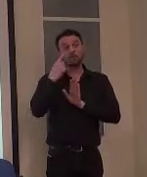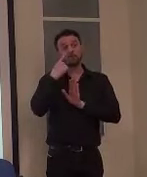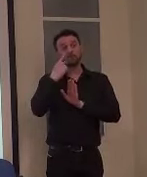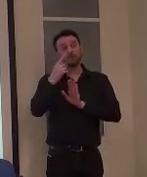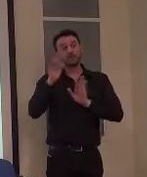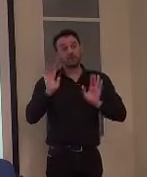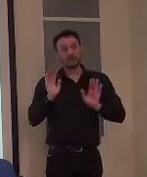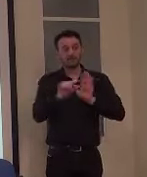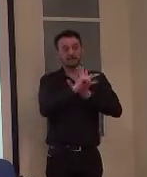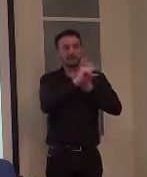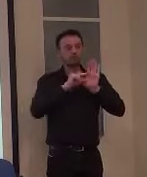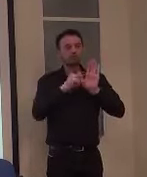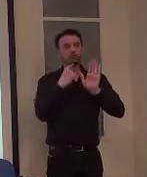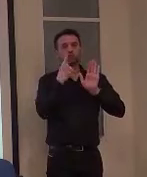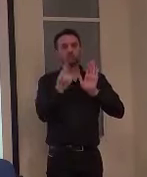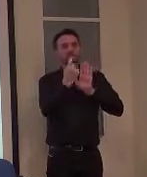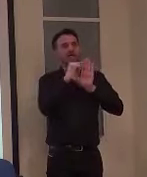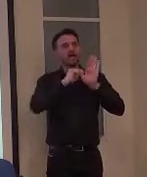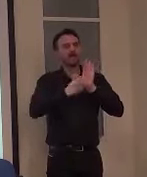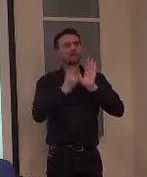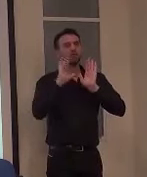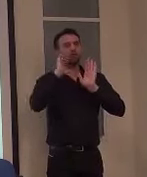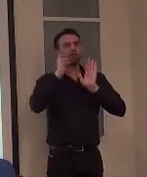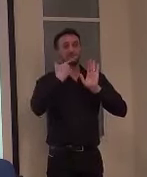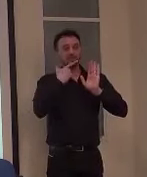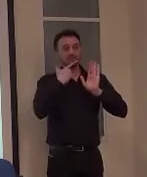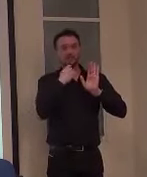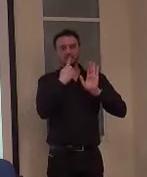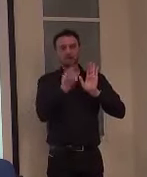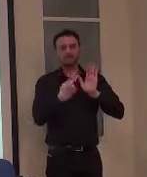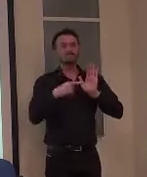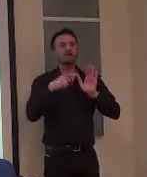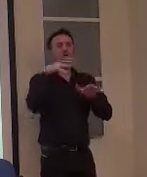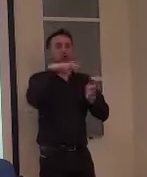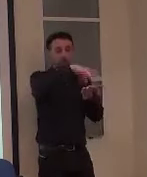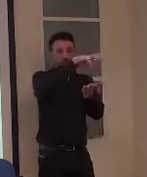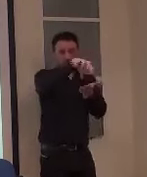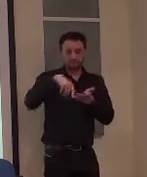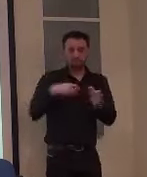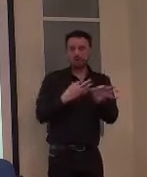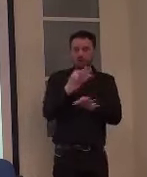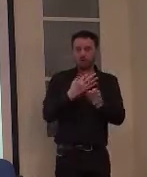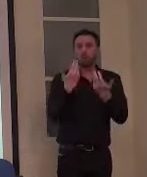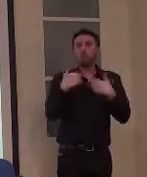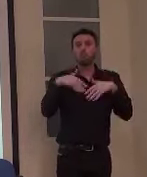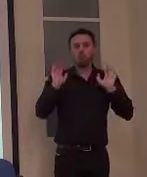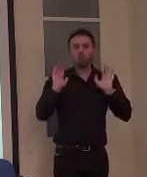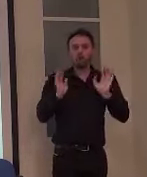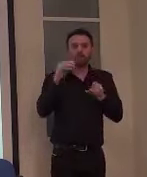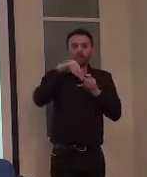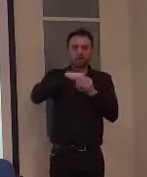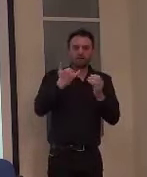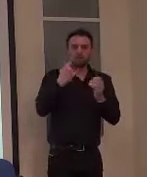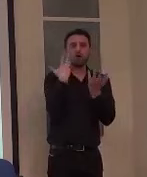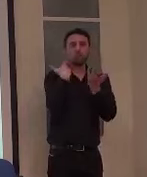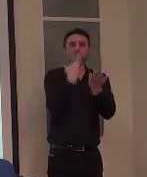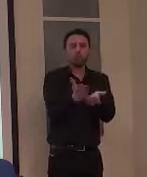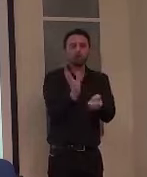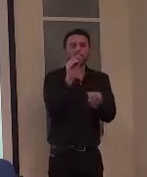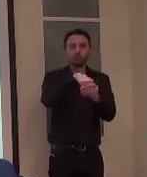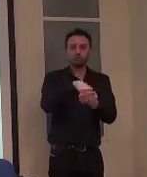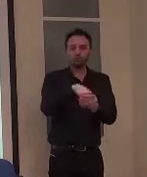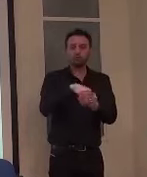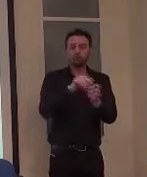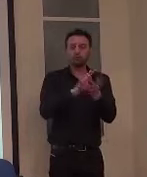dice la resolución el artículo 17 dice los establecimientos educativos podrán contar una propuesta de inclusión